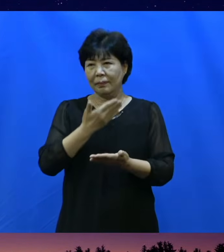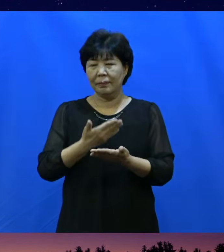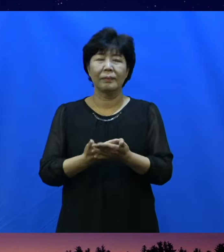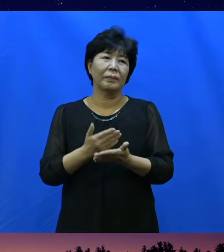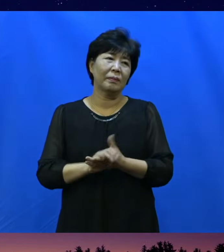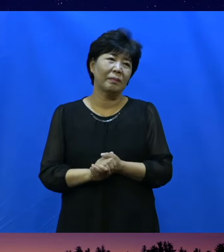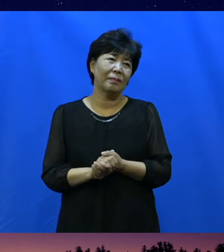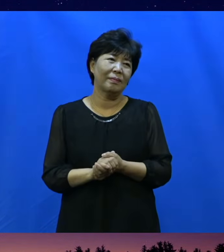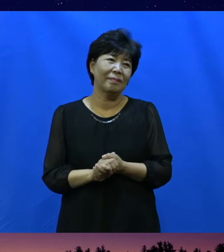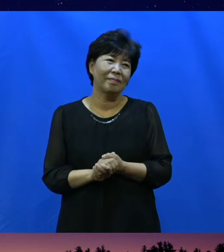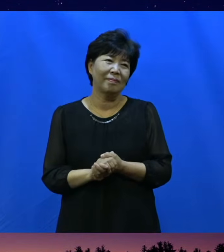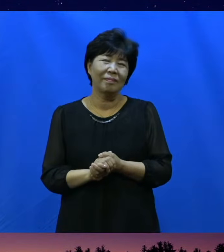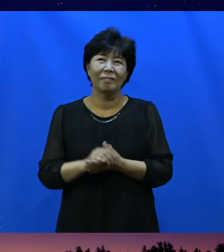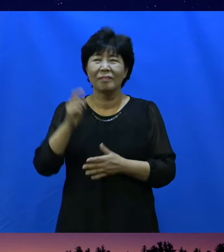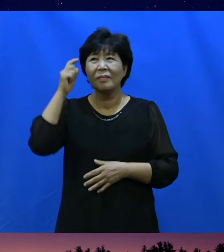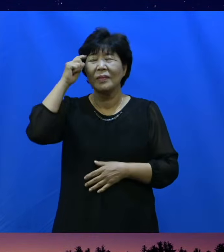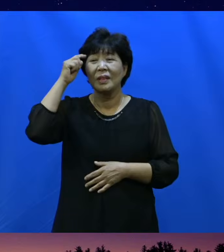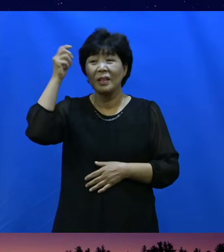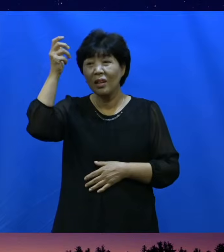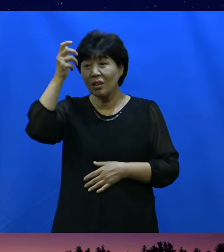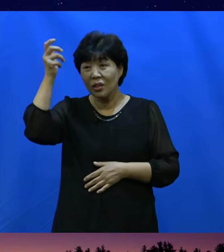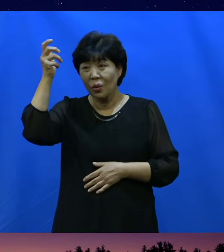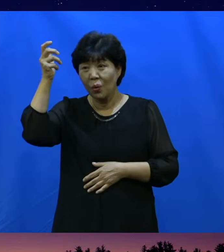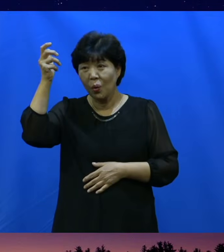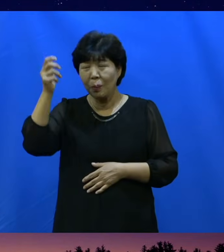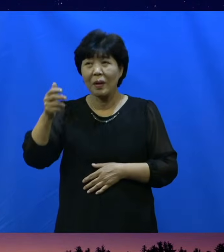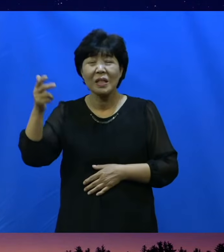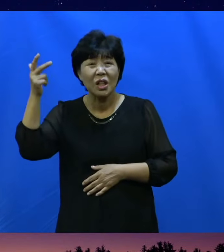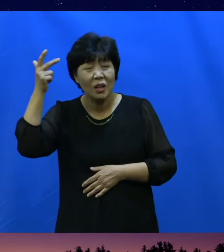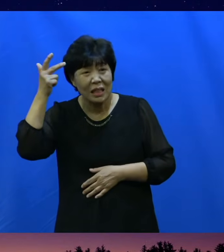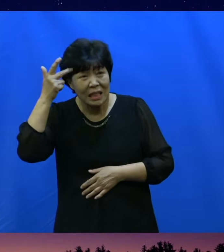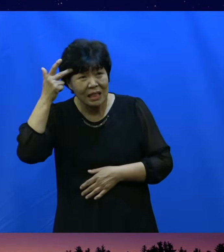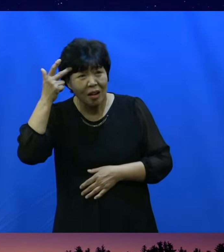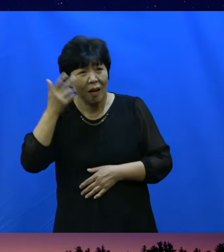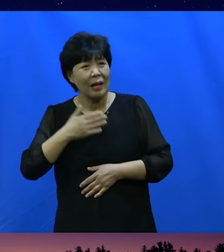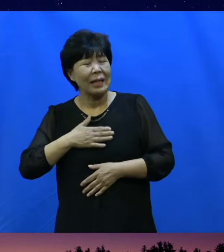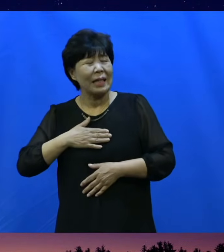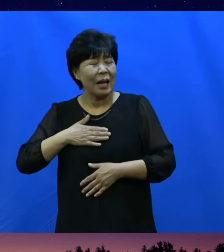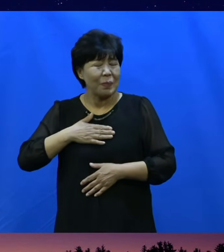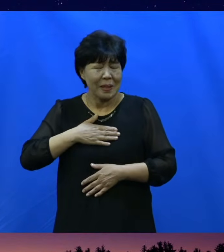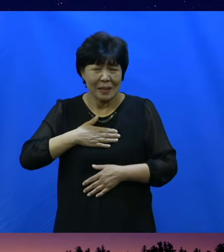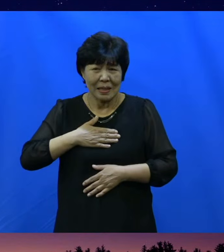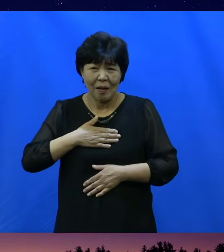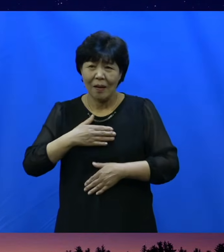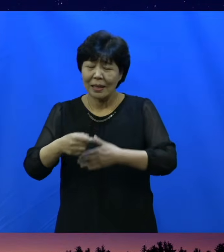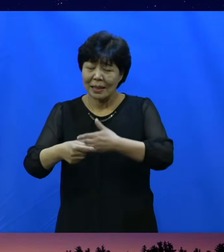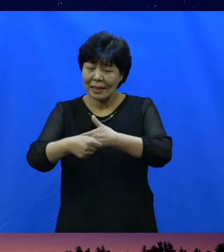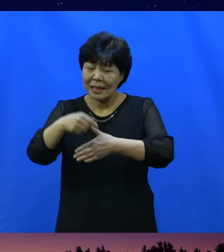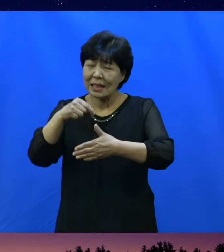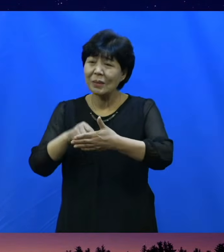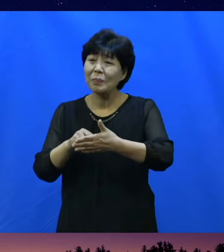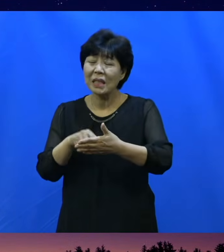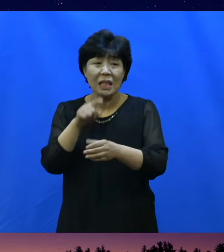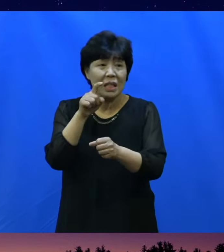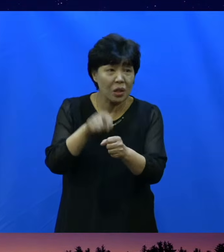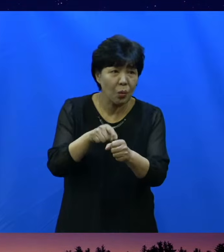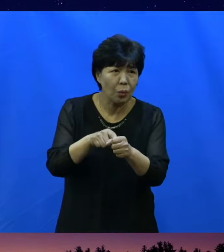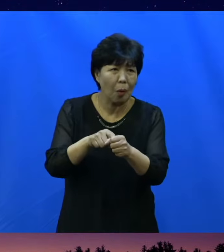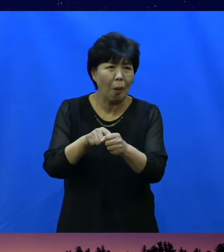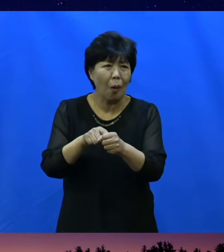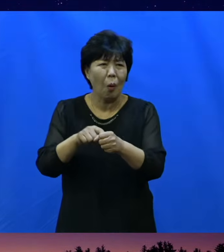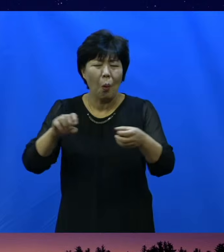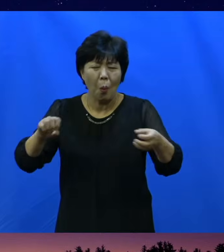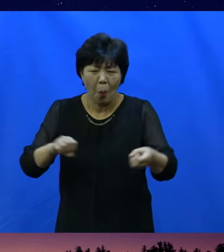보면 영적인, 정신적인, 감정적인, 또는 정서적인, 심리적인 혼란 속에 살아가는 사람들 오늘날 굉장히